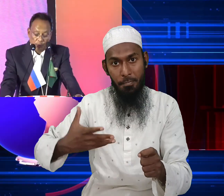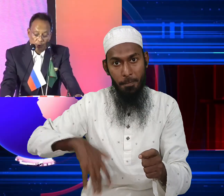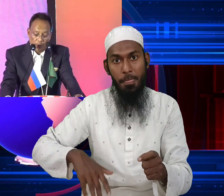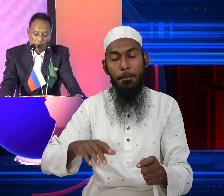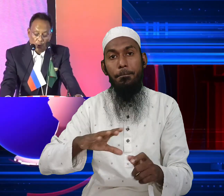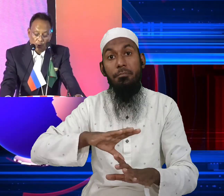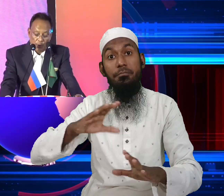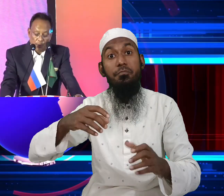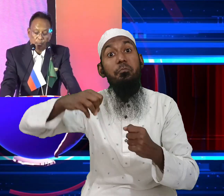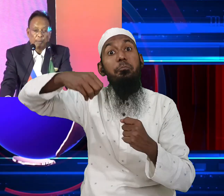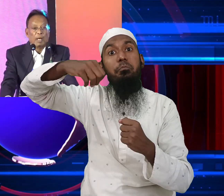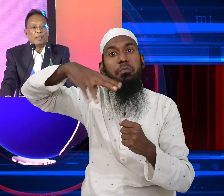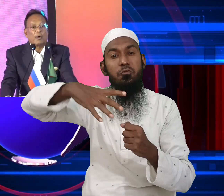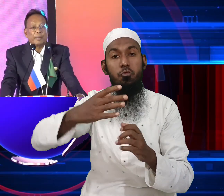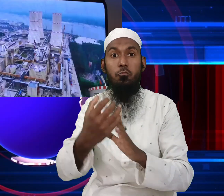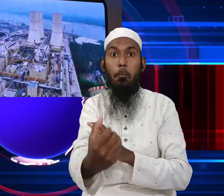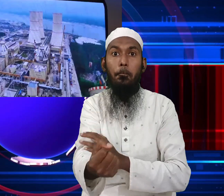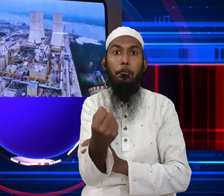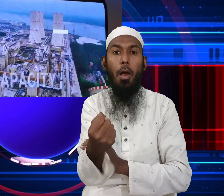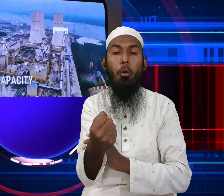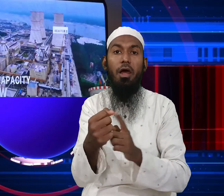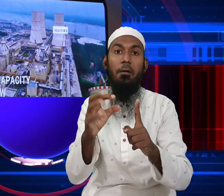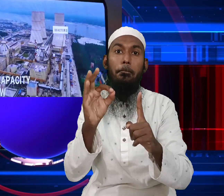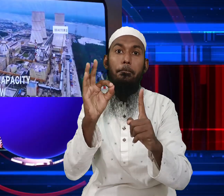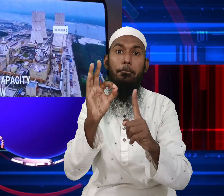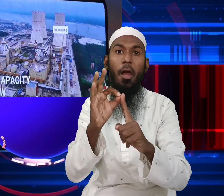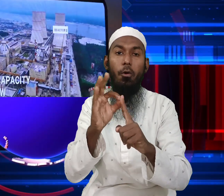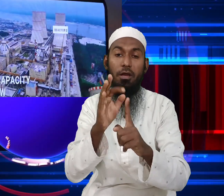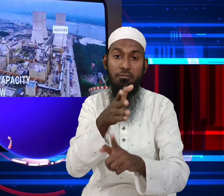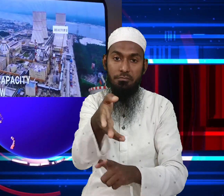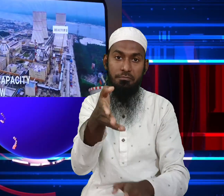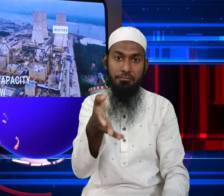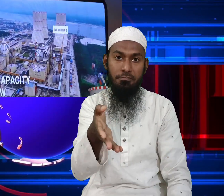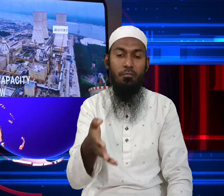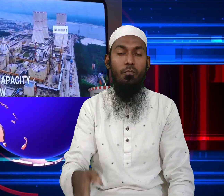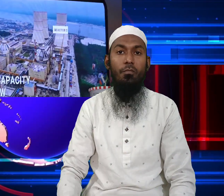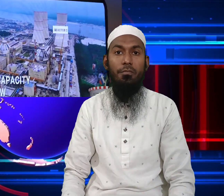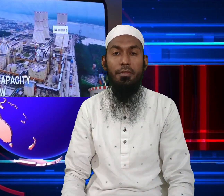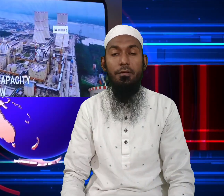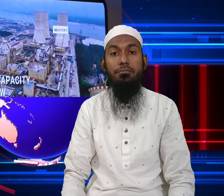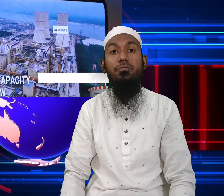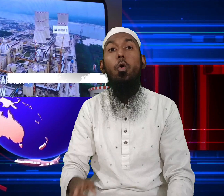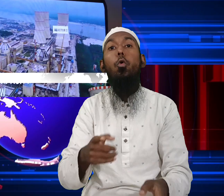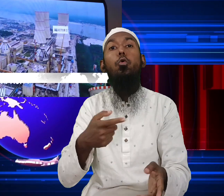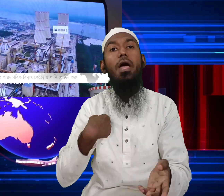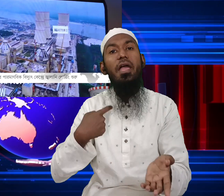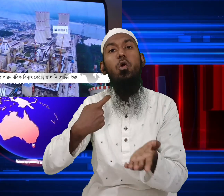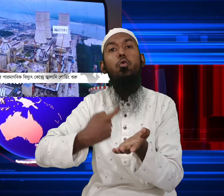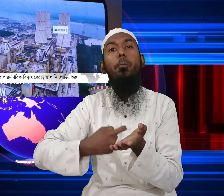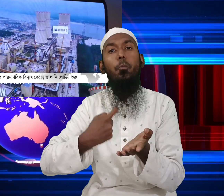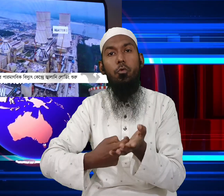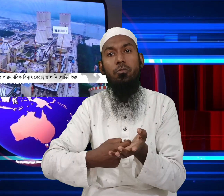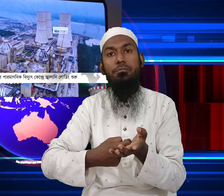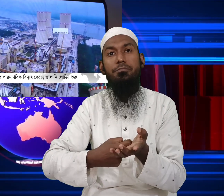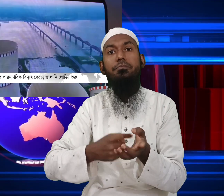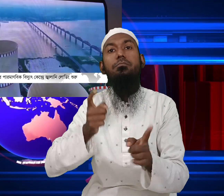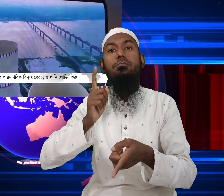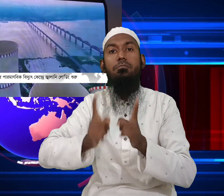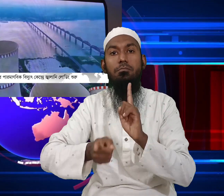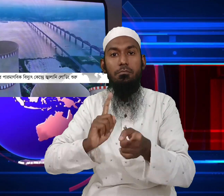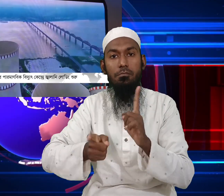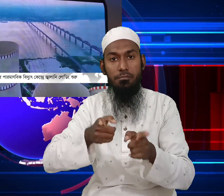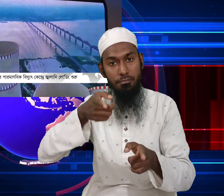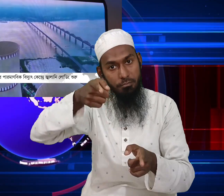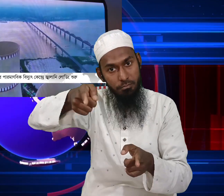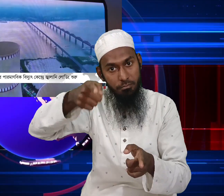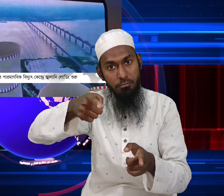নতুন গতিপথ প্রদান করে। রূপপুর কেন্দ্রে মাত্র 1 গ্রাম ইউরেনিয়াম দিয়ে 24,000 ইউনিট বিদ্যুৎ উৎপাদন সম্ভব হবে। প্রথম